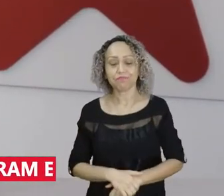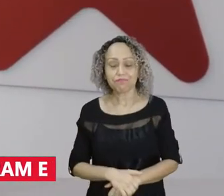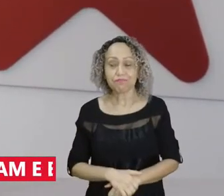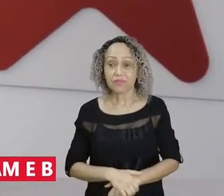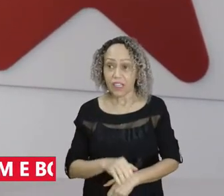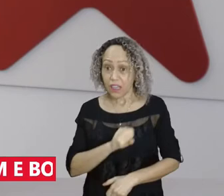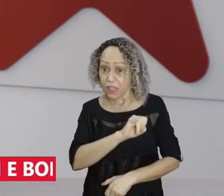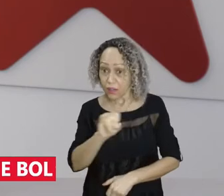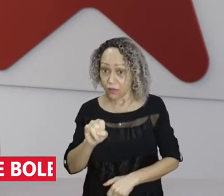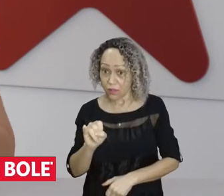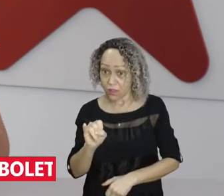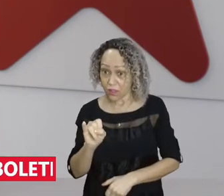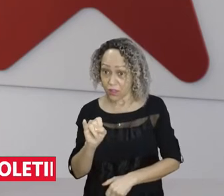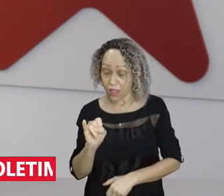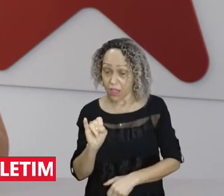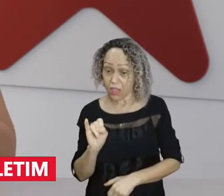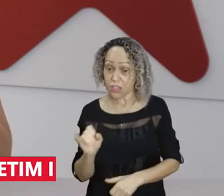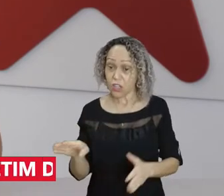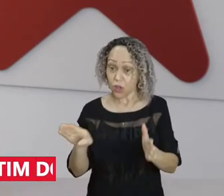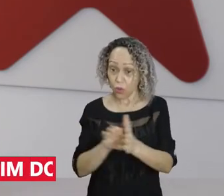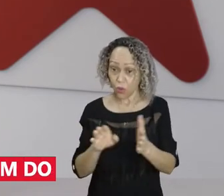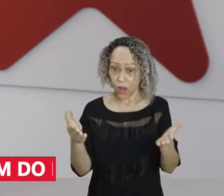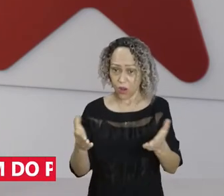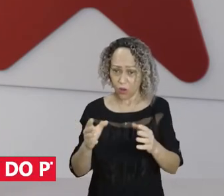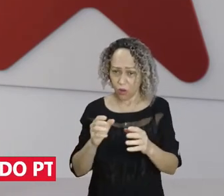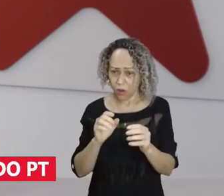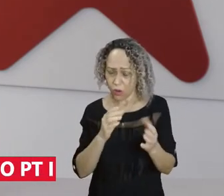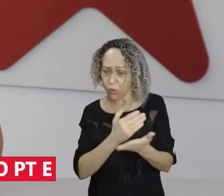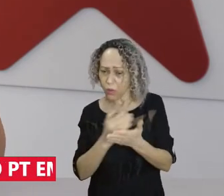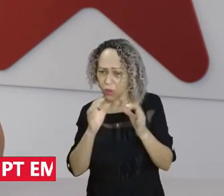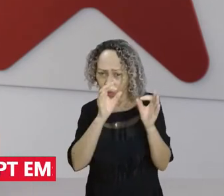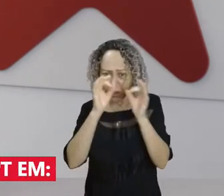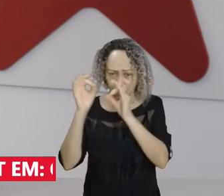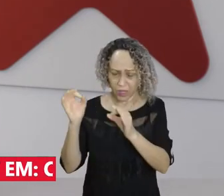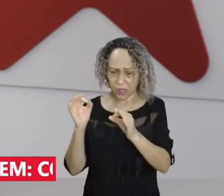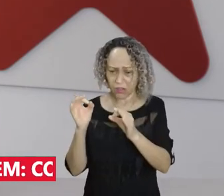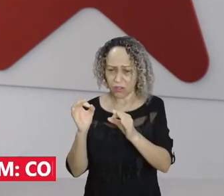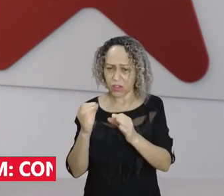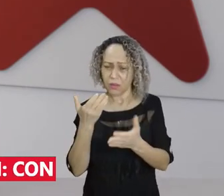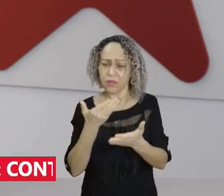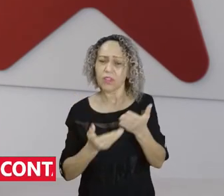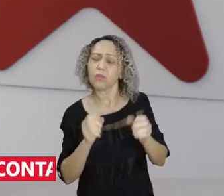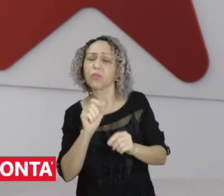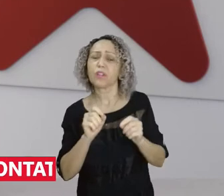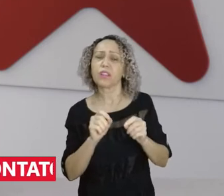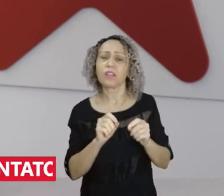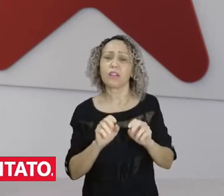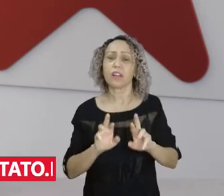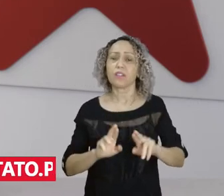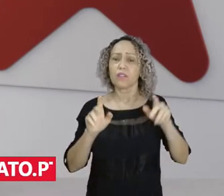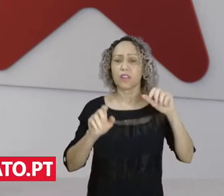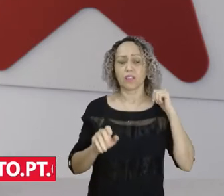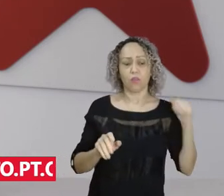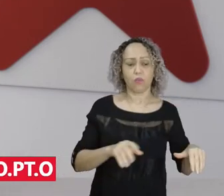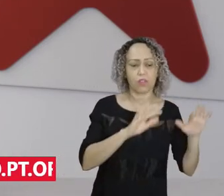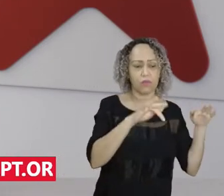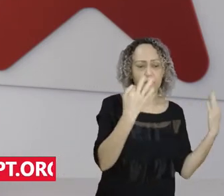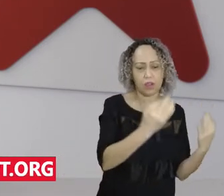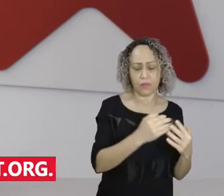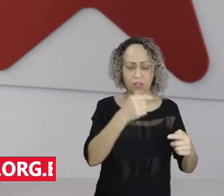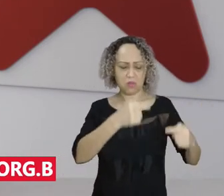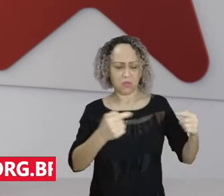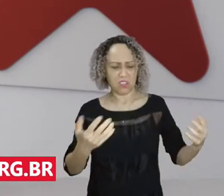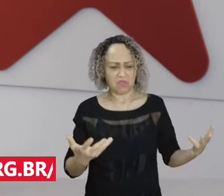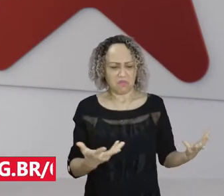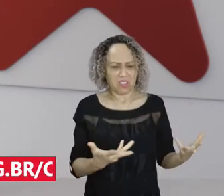e perdeu essa entrevista aí sobre assistência social, né? A diferença entre o Bolsa Família, uma política bem